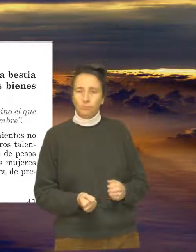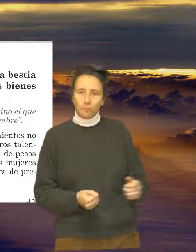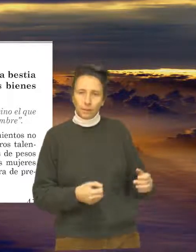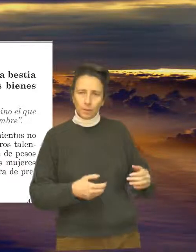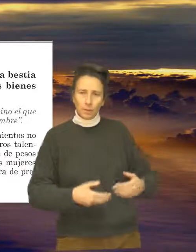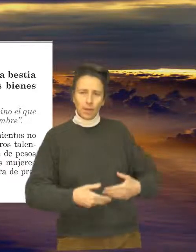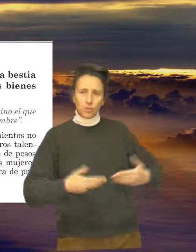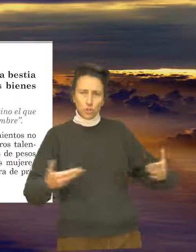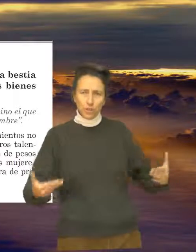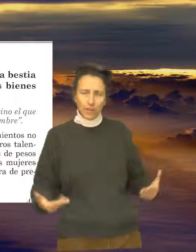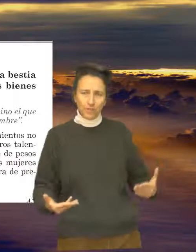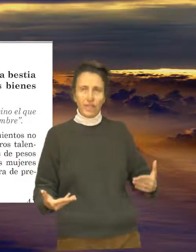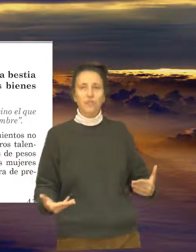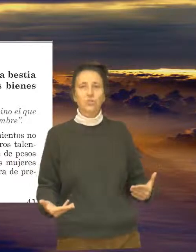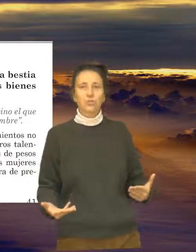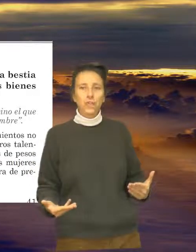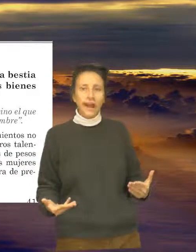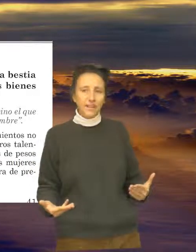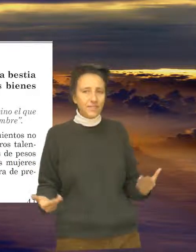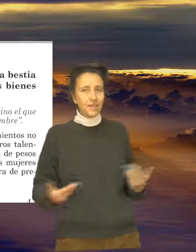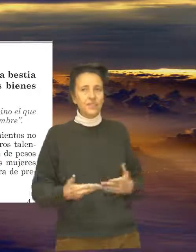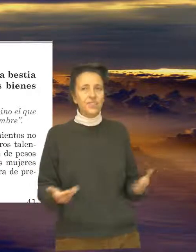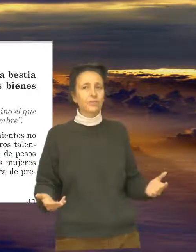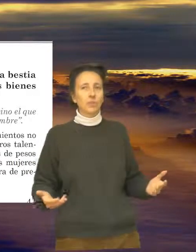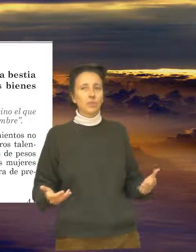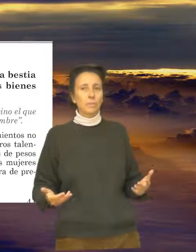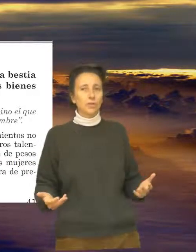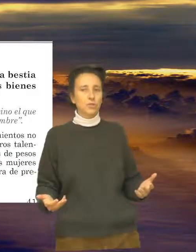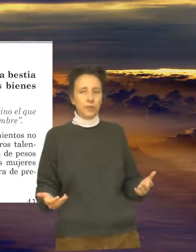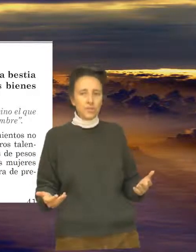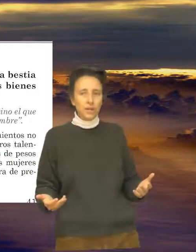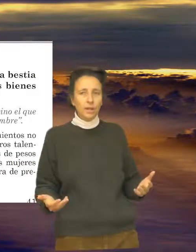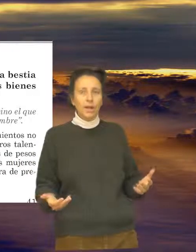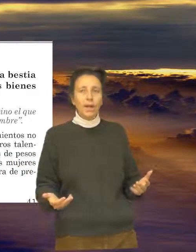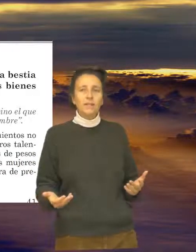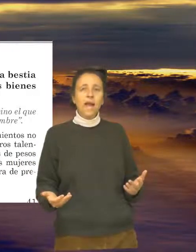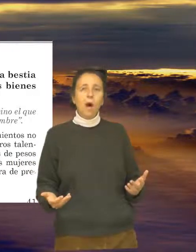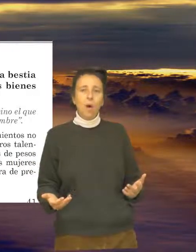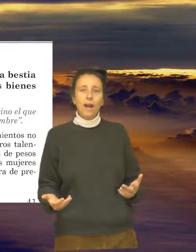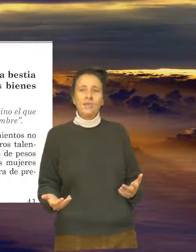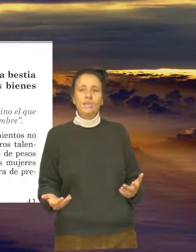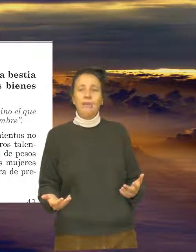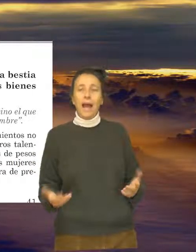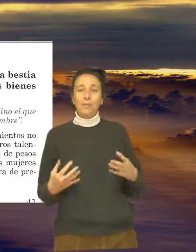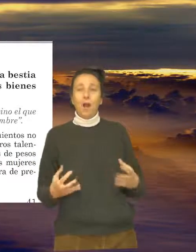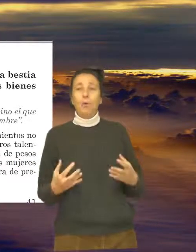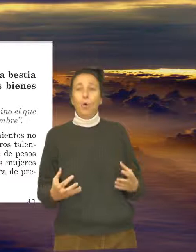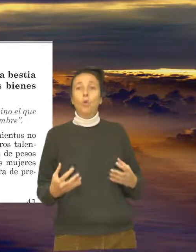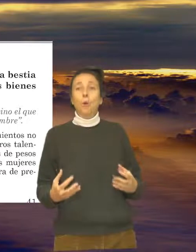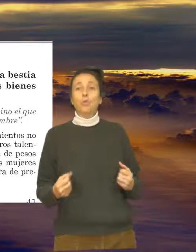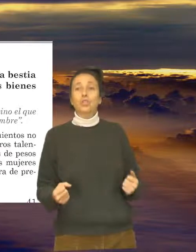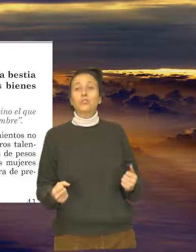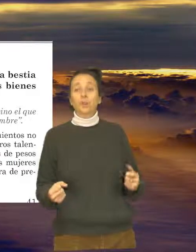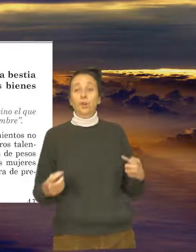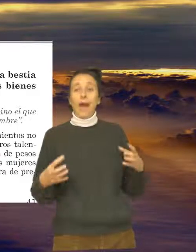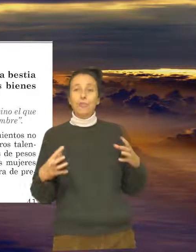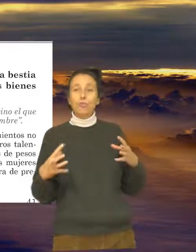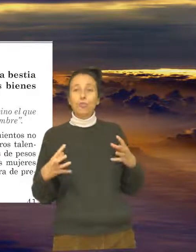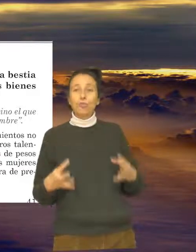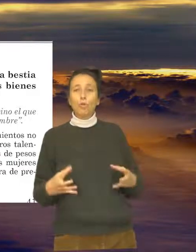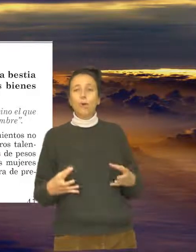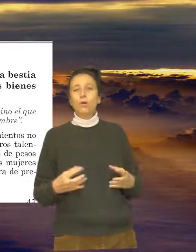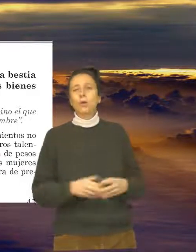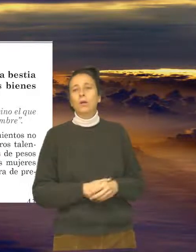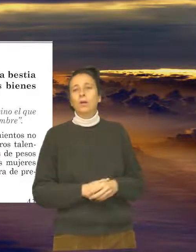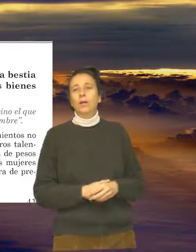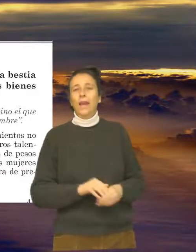imposición. Primero se ofrece que esto se haga sin distinción de personas y ahora hay una oposición, hay